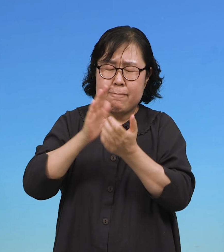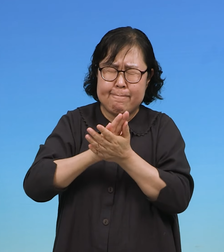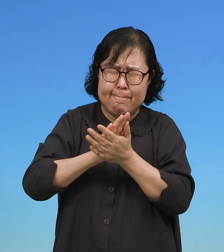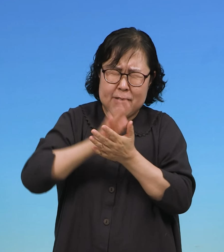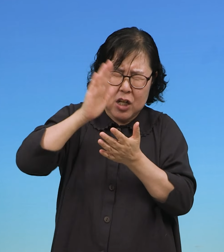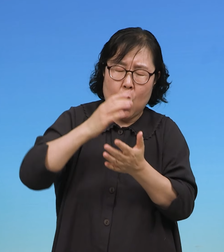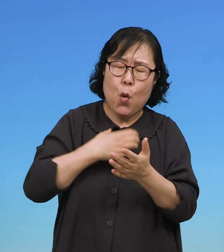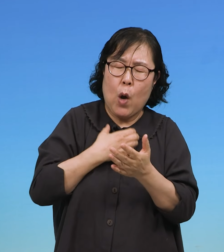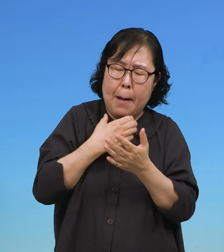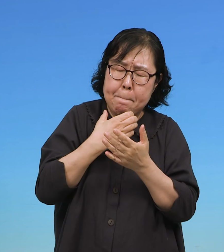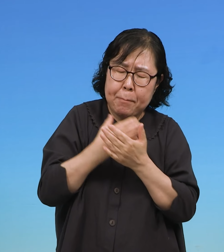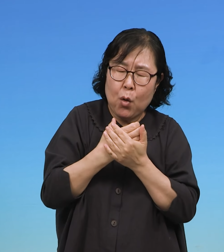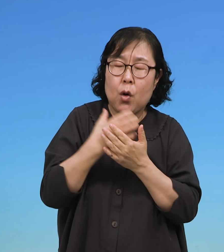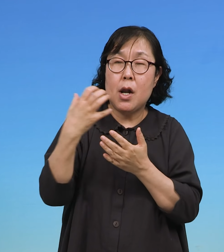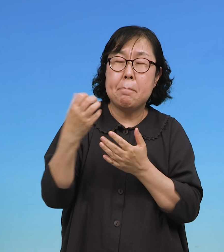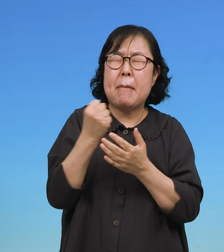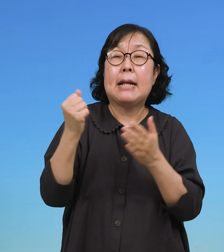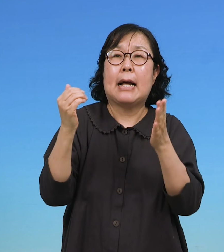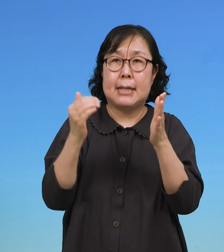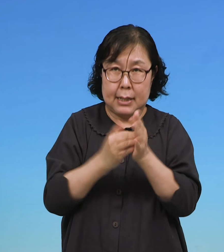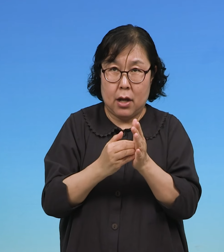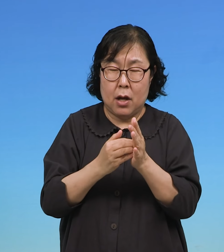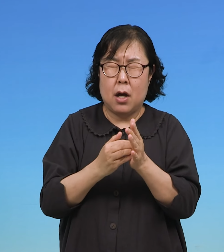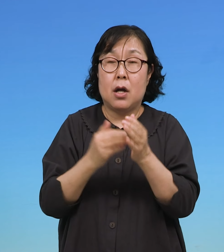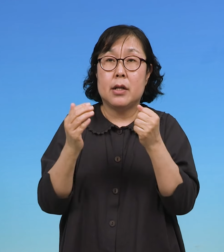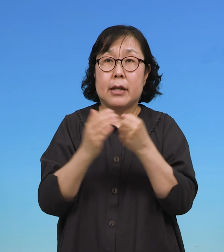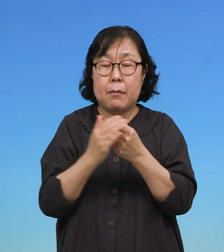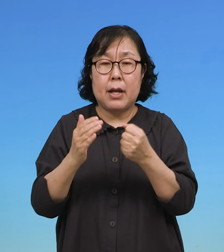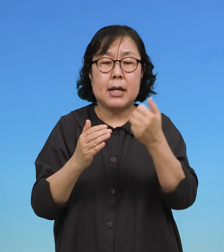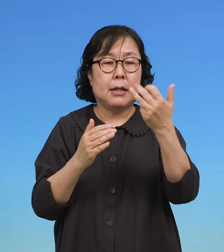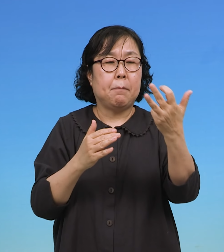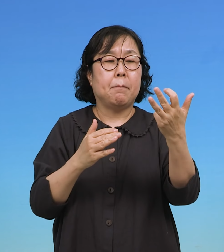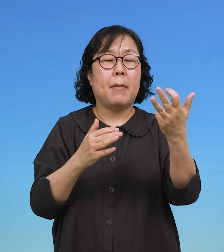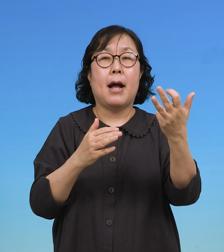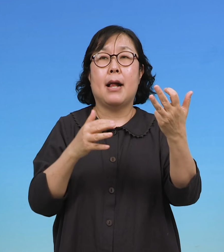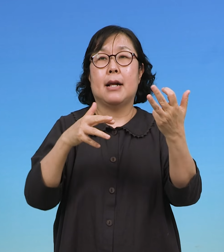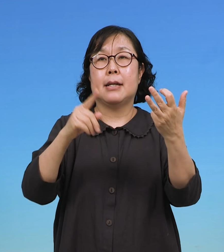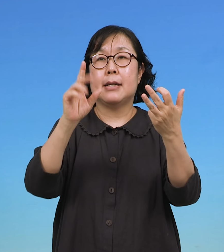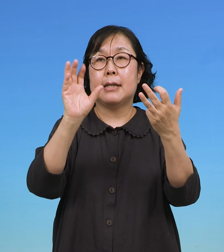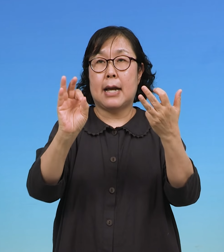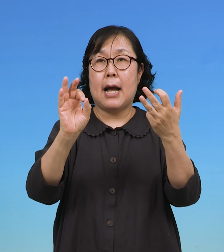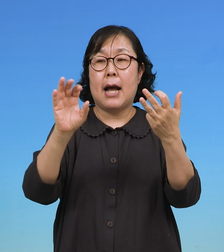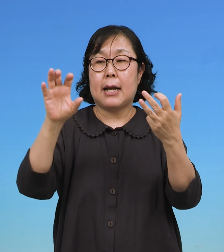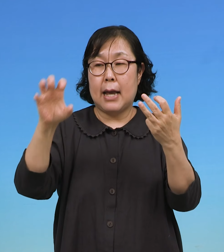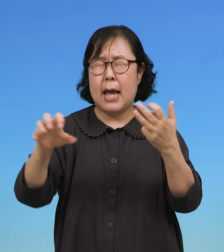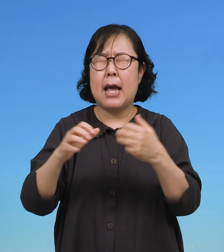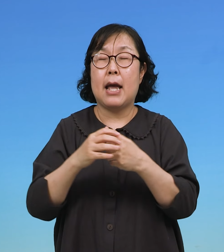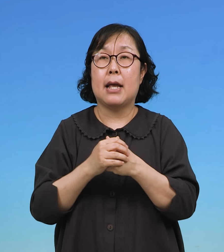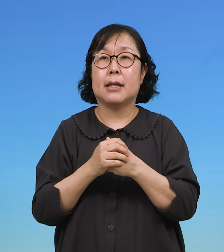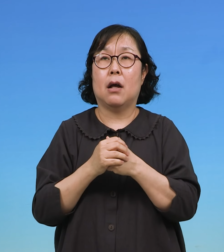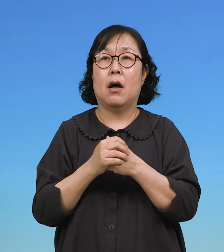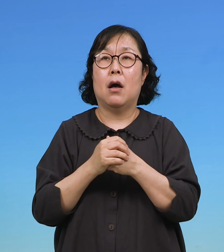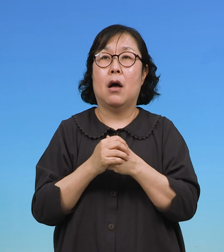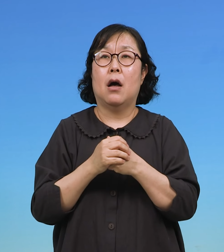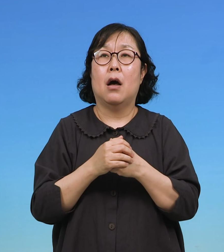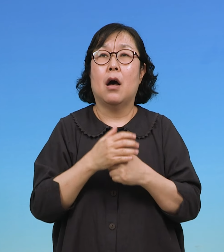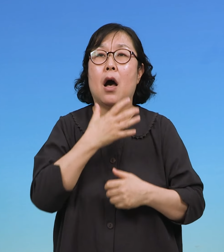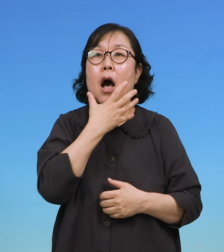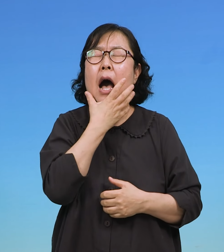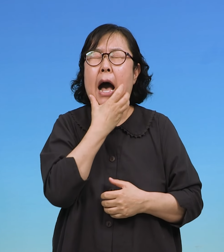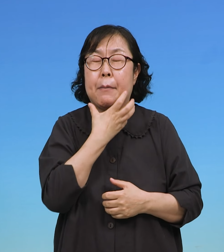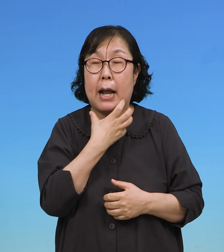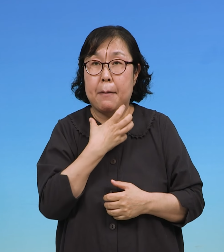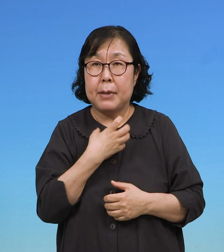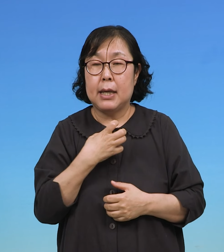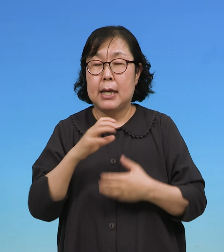뜨거운 감격, 이 17장에서의 감격이 18장에서 제가 제목을 아브라함의